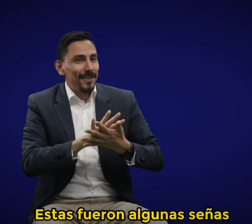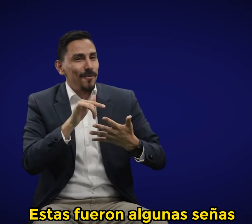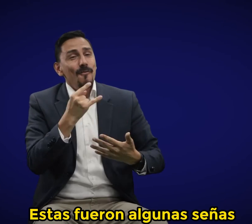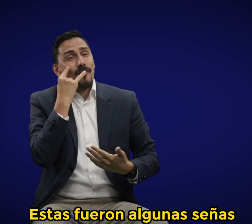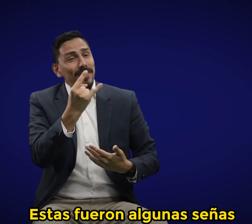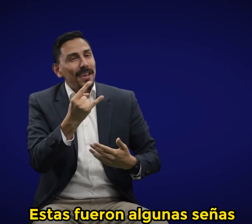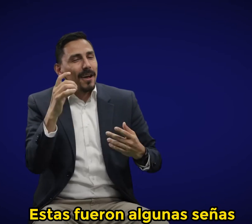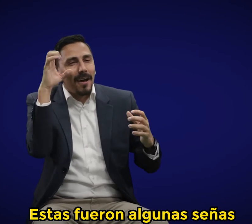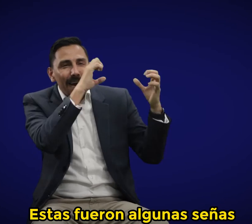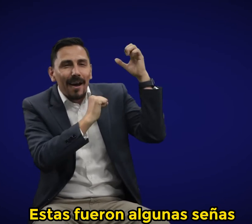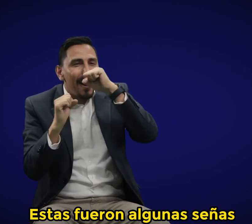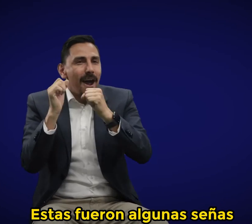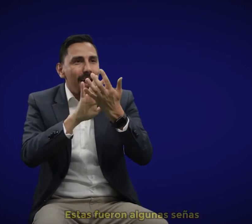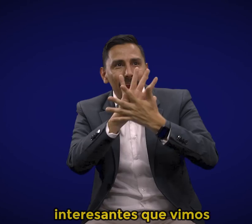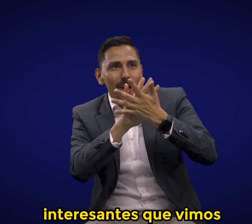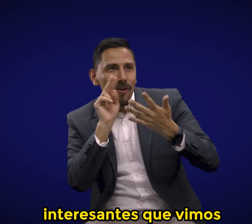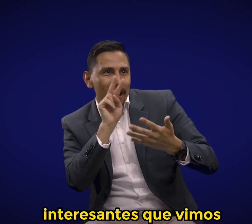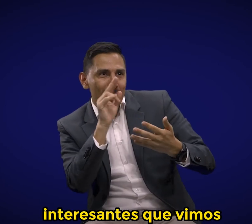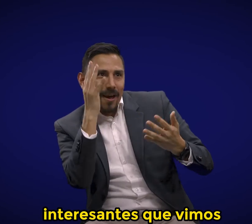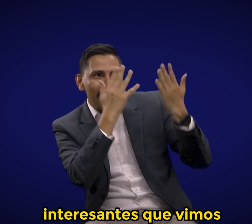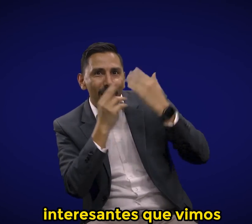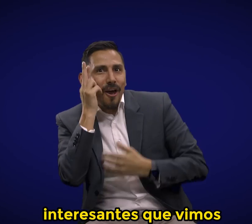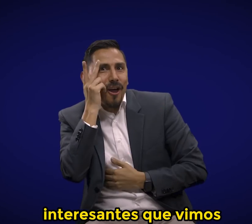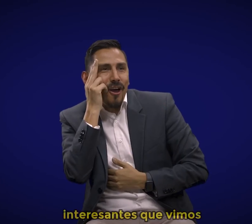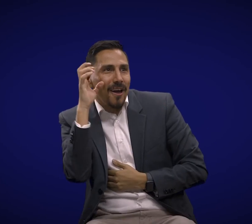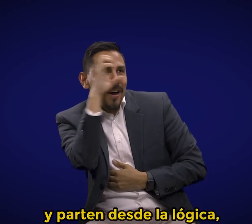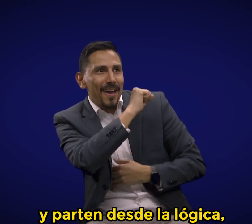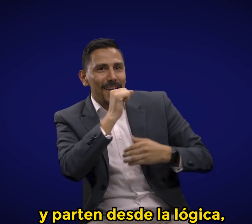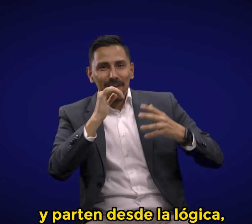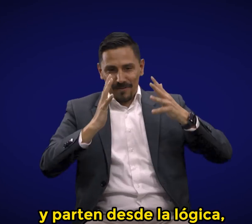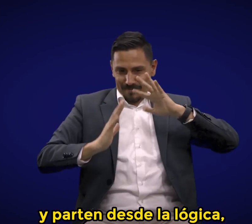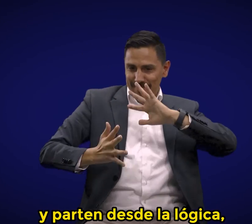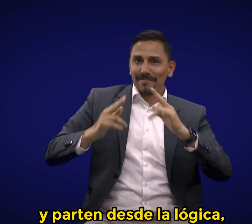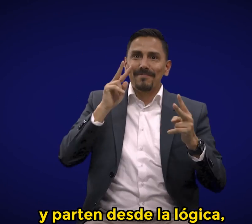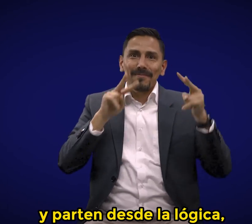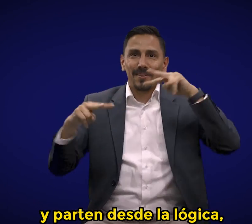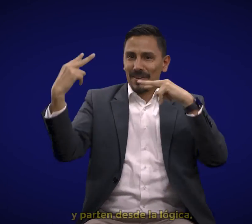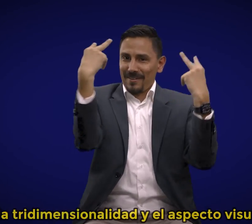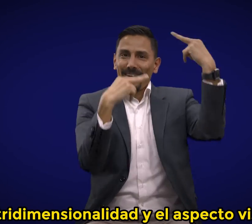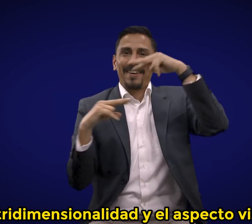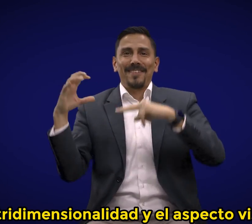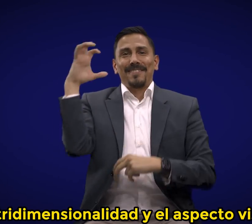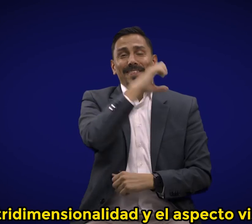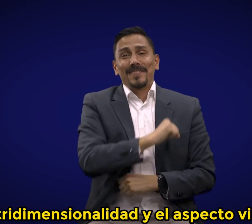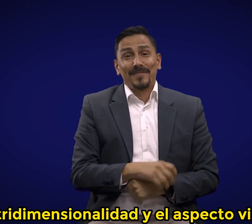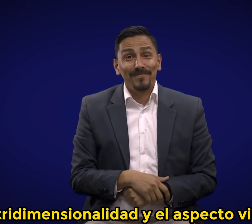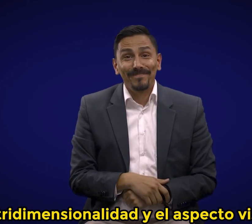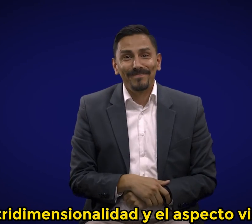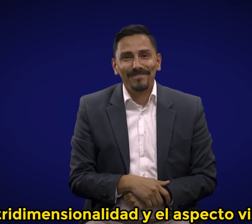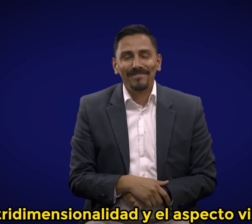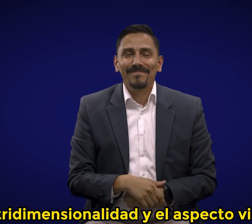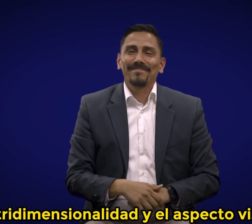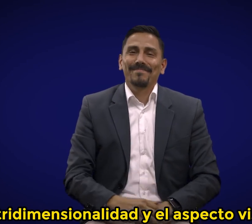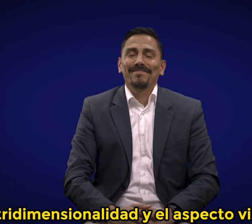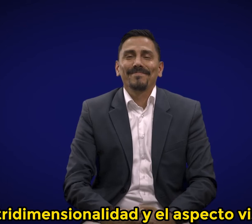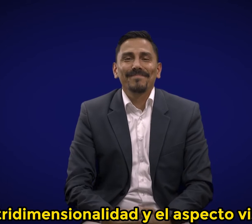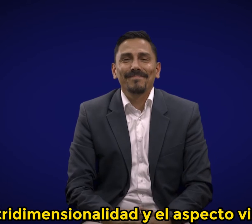Estas fueron algunas señas interesantes que vimos y parten desde la lógica, la tridimensionalidad y el aspecto visual.